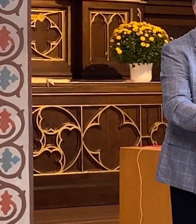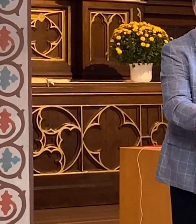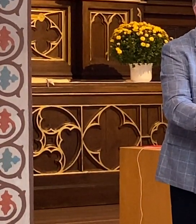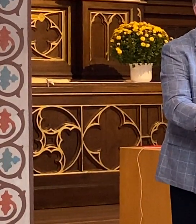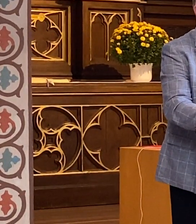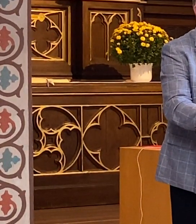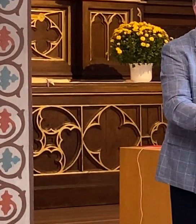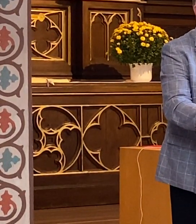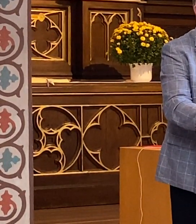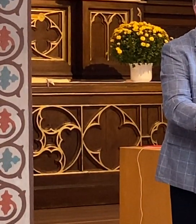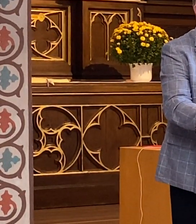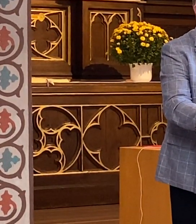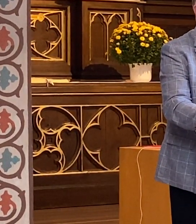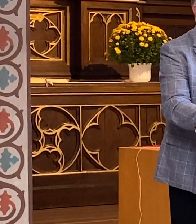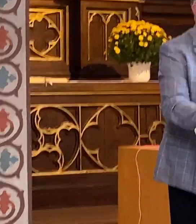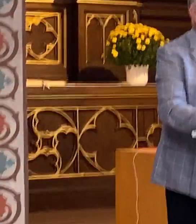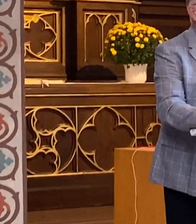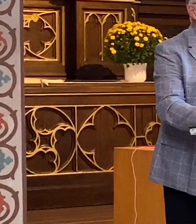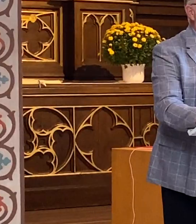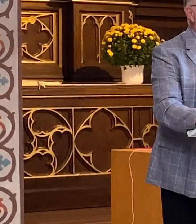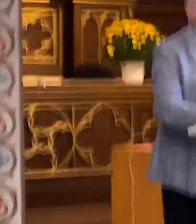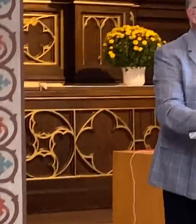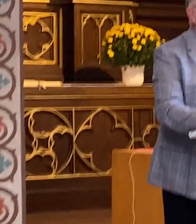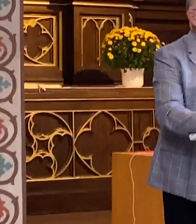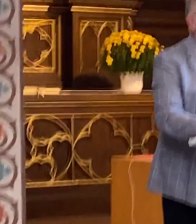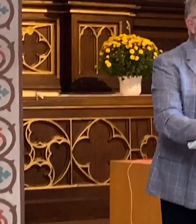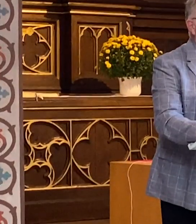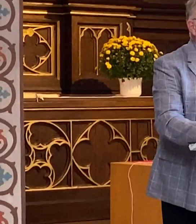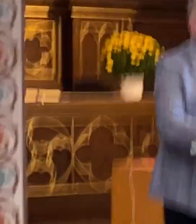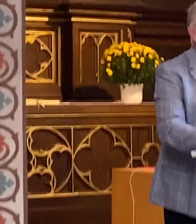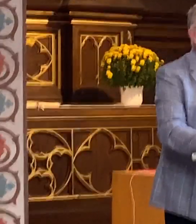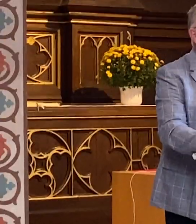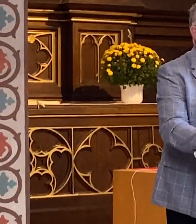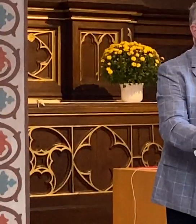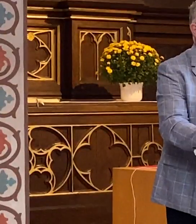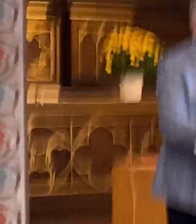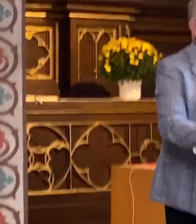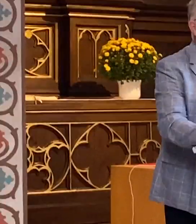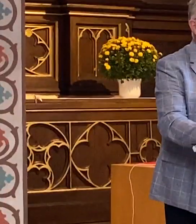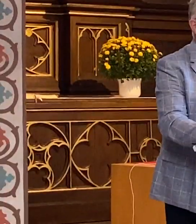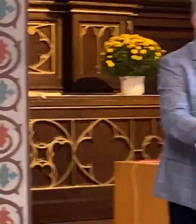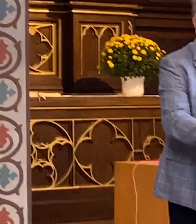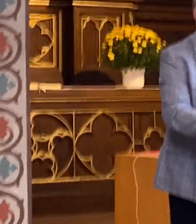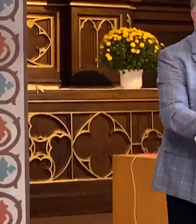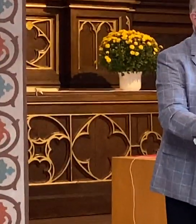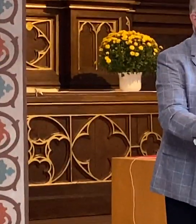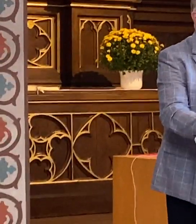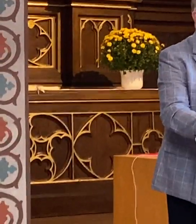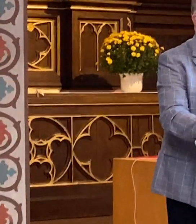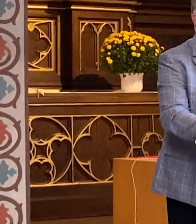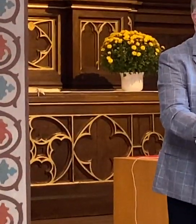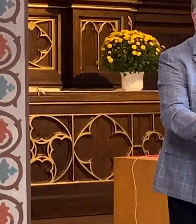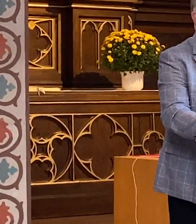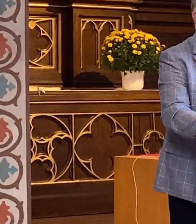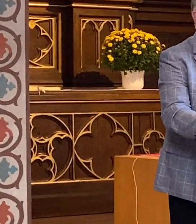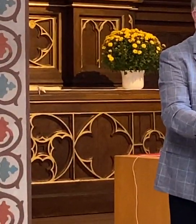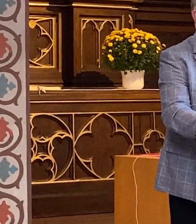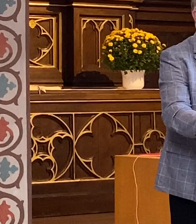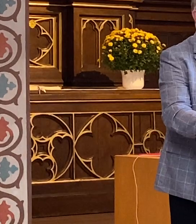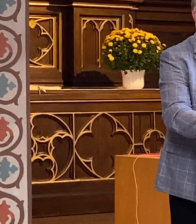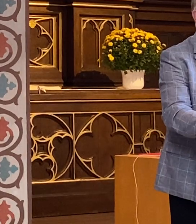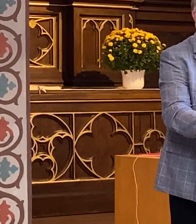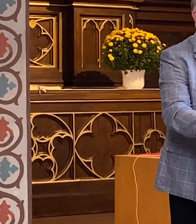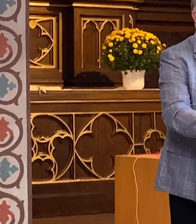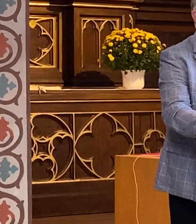diesem freudigen Anlass, zu diesem festlichen Gottesdienst. Und ich danke